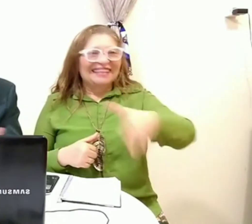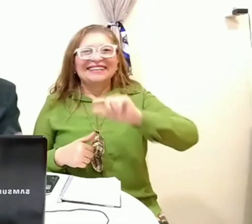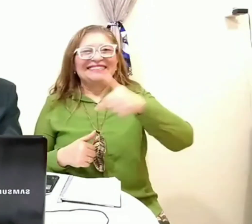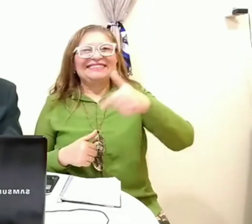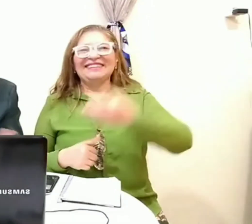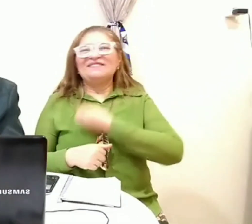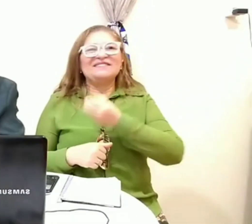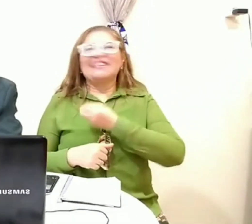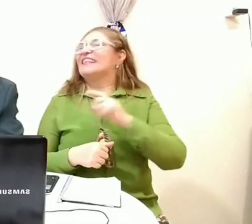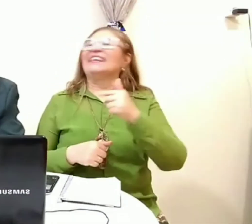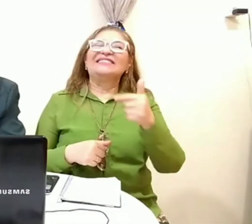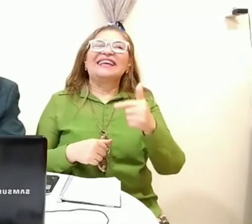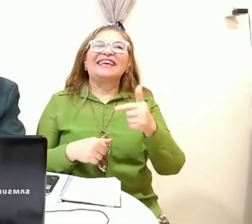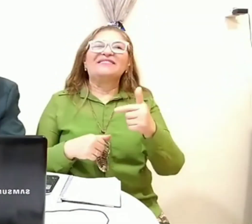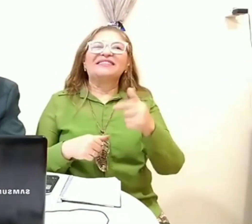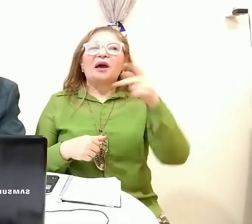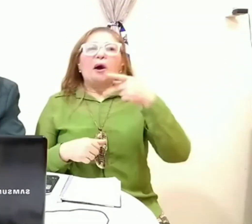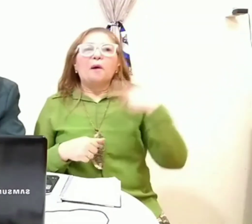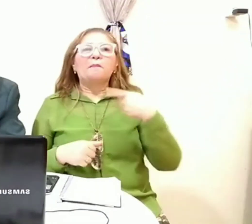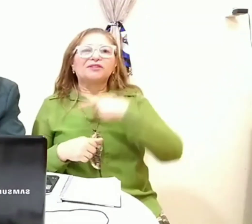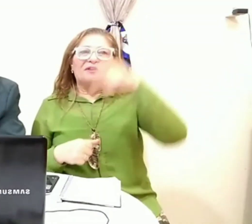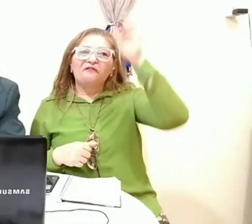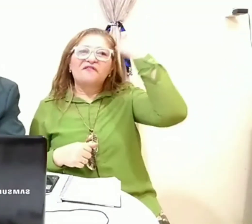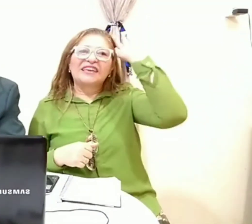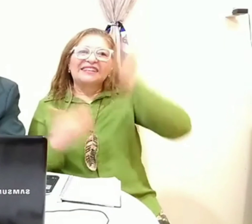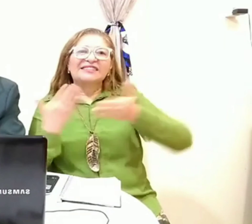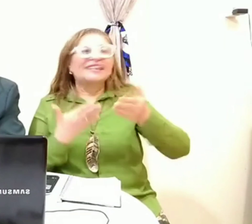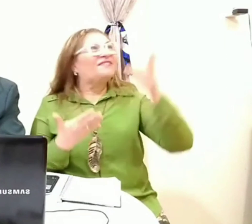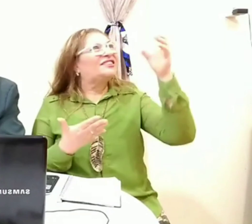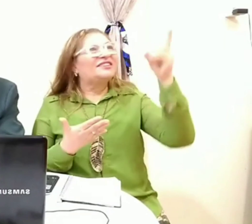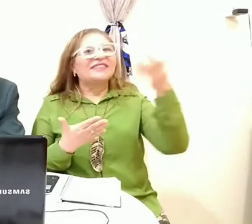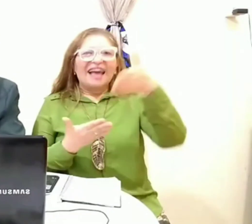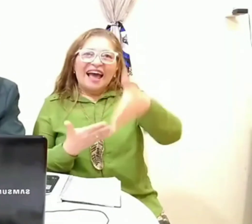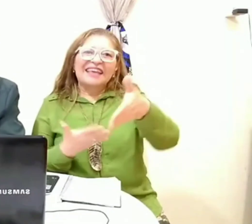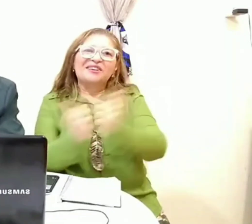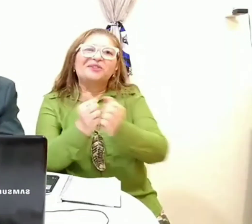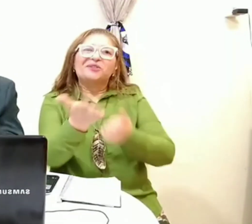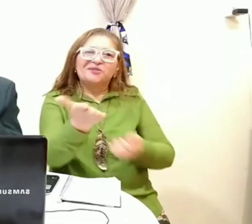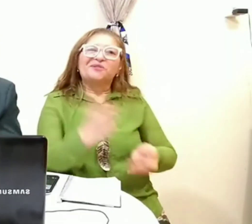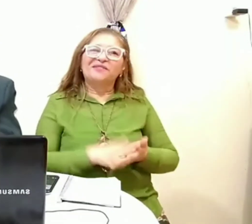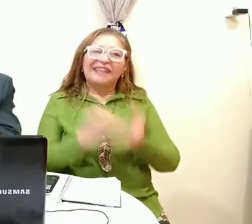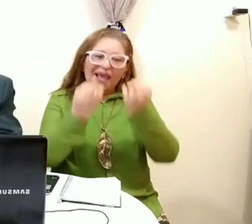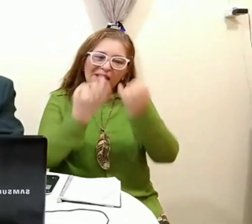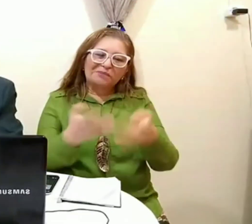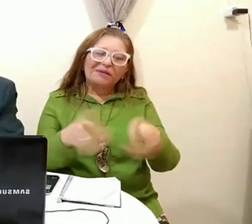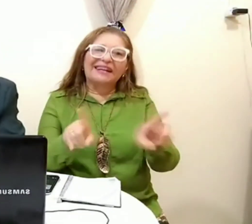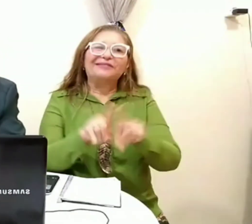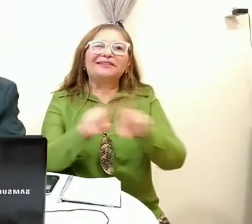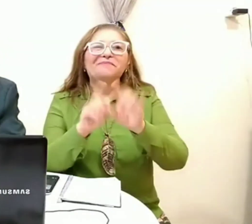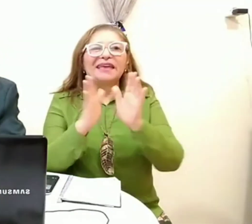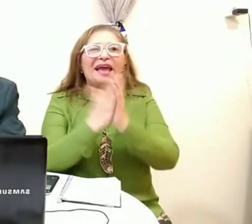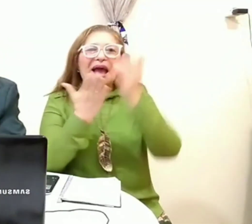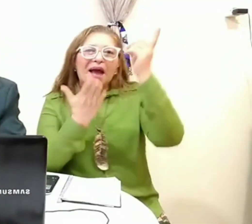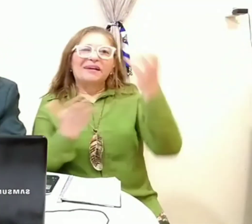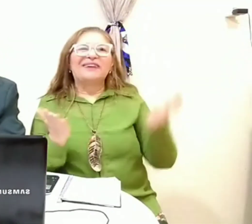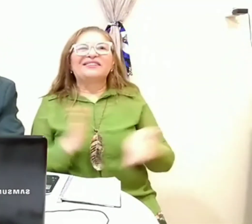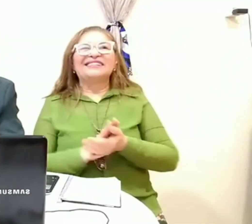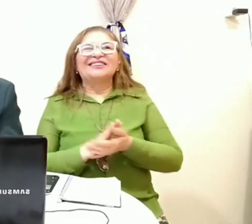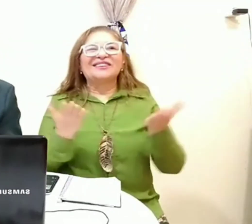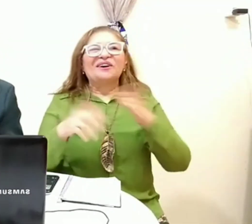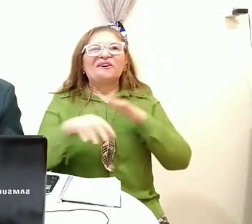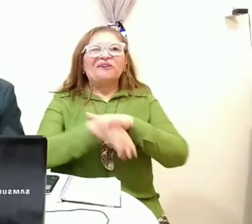apenas um simples servo, que é o pastor Figueiredo, que está falando aqui com vocês. Mas é um servo de Deus, que está pregando a palavra de Deus. E hoje à